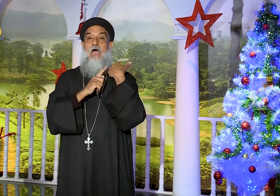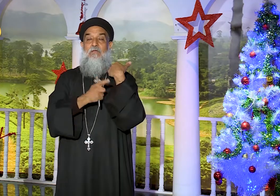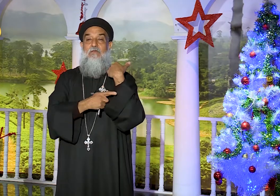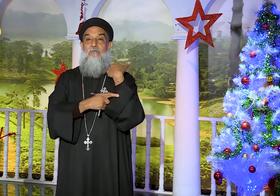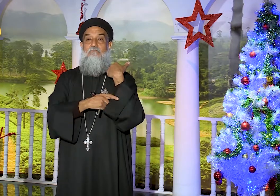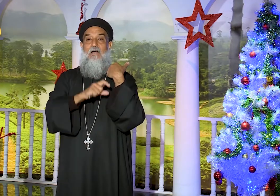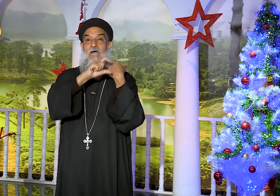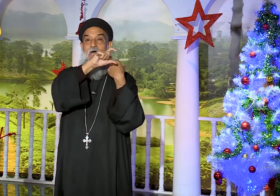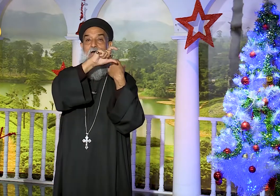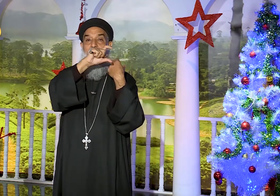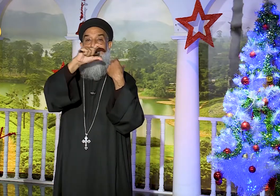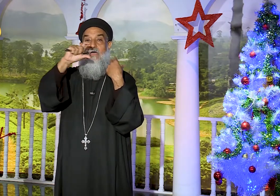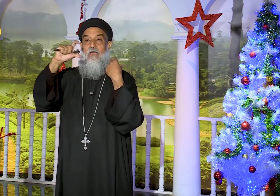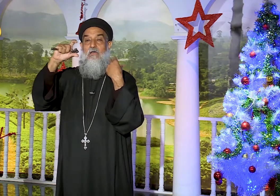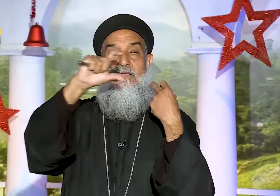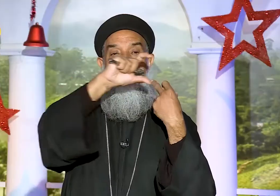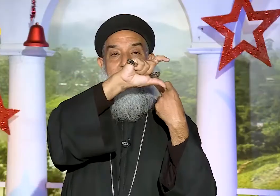حامل بقالها